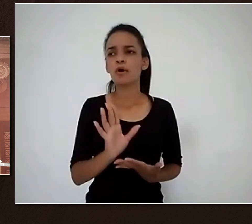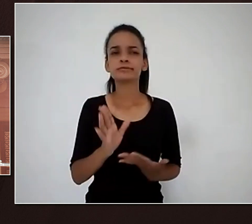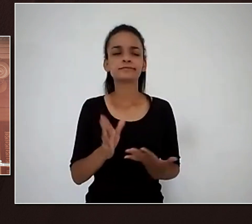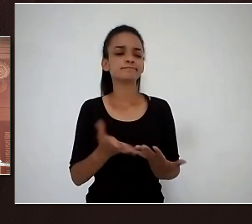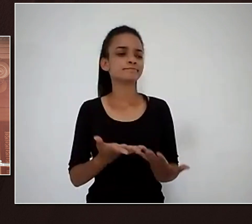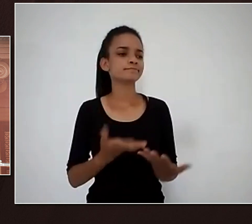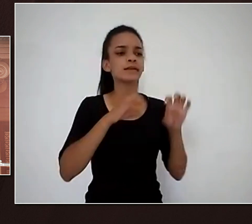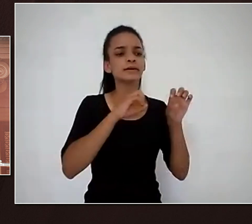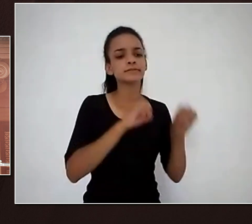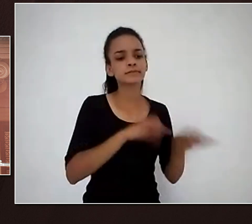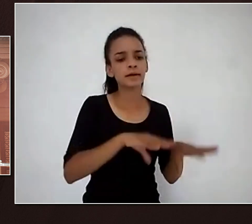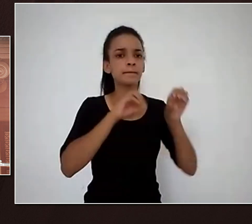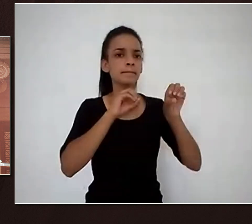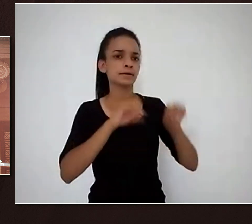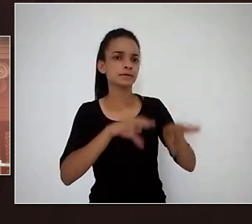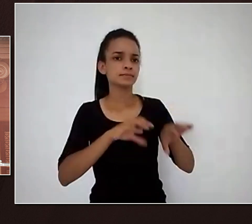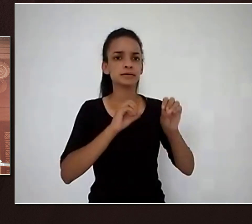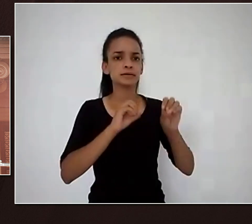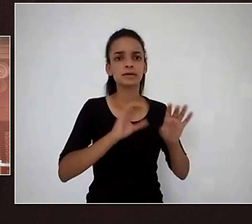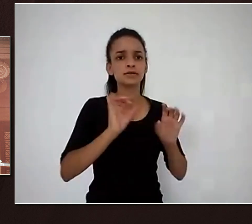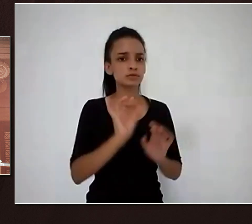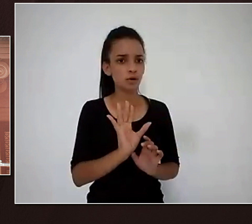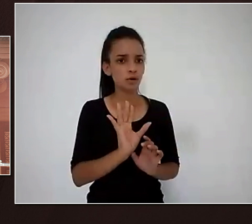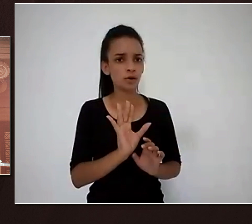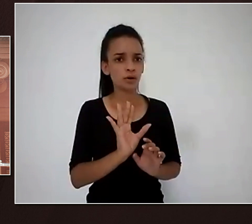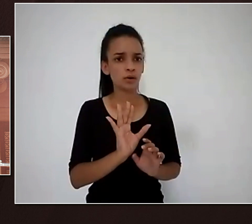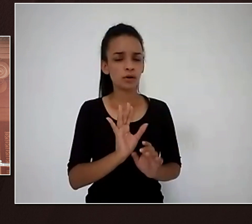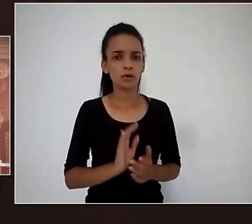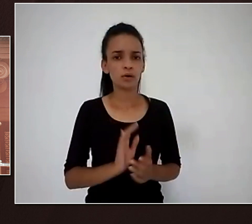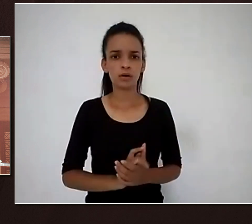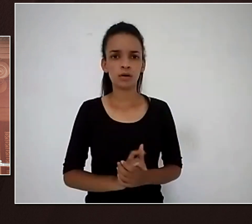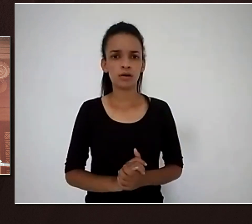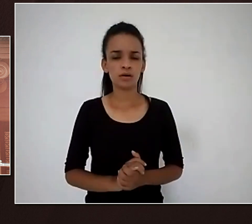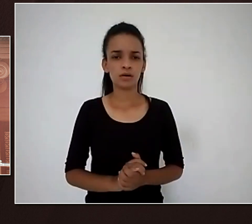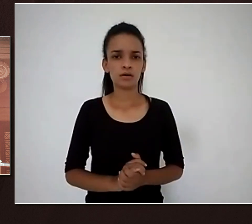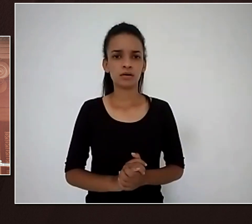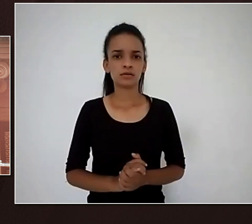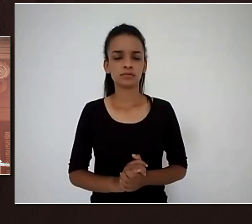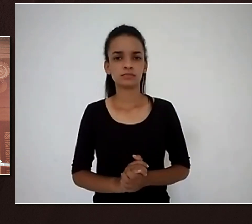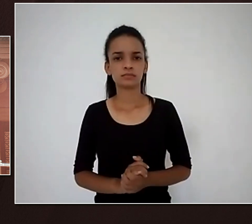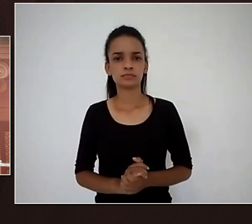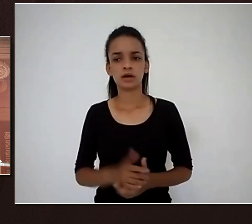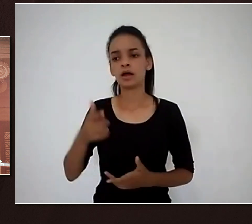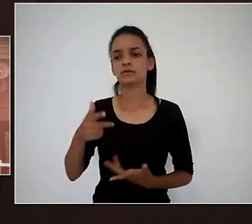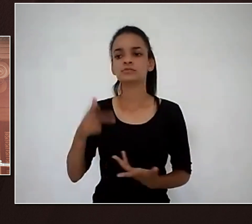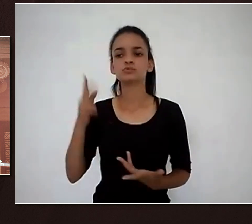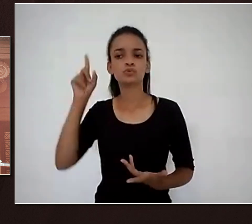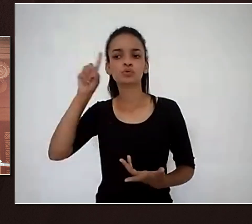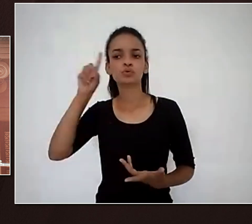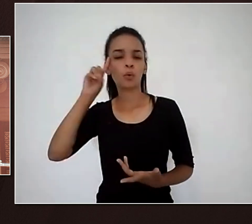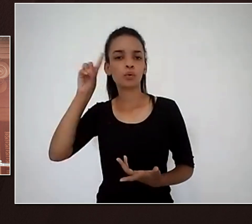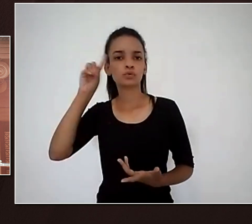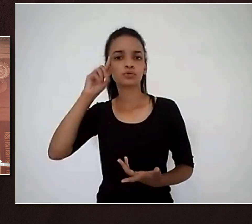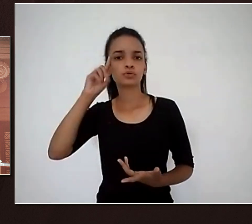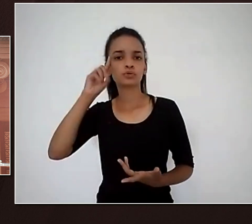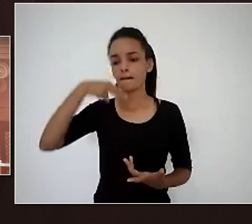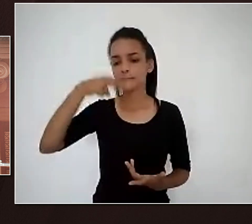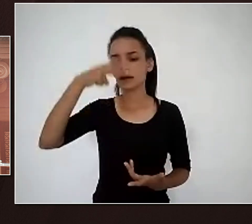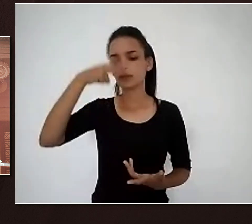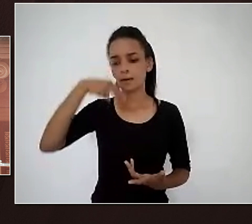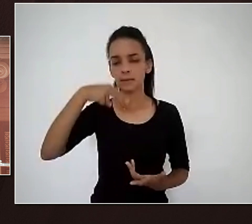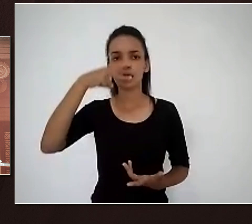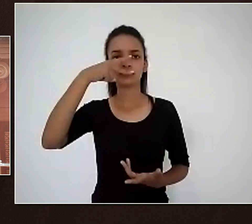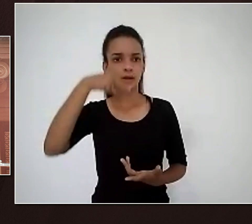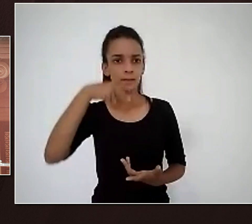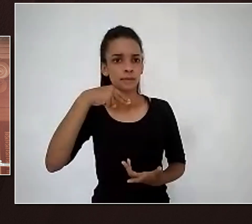de rotinas na igreja, serviço, rotina na igreja, né, acabam por